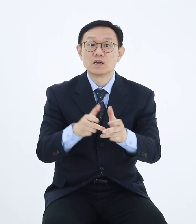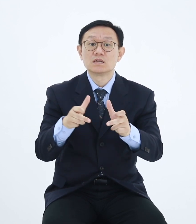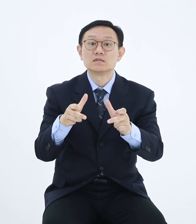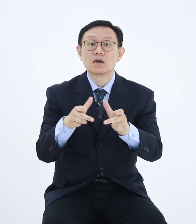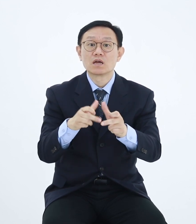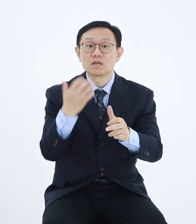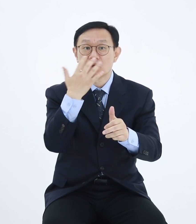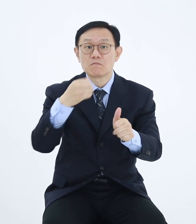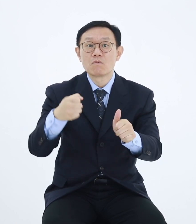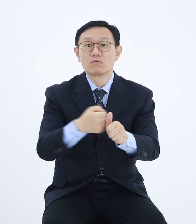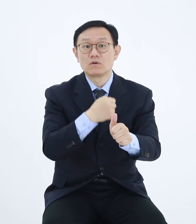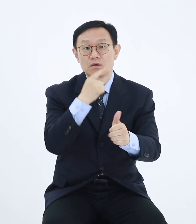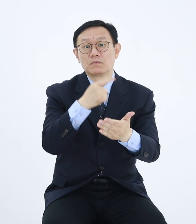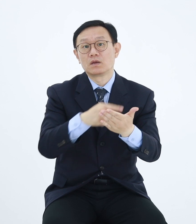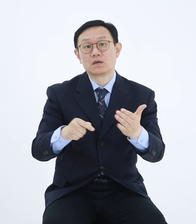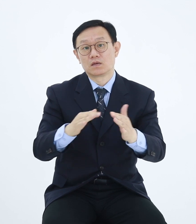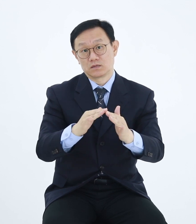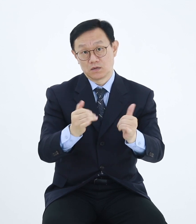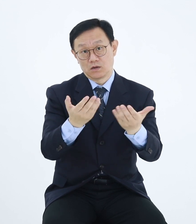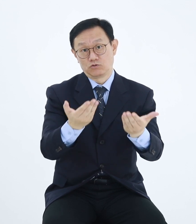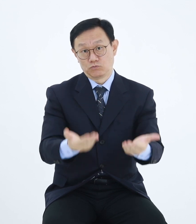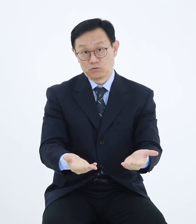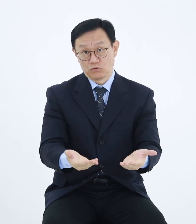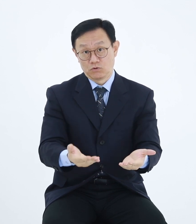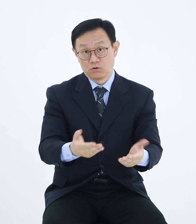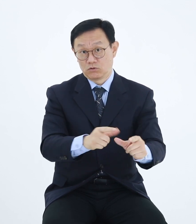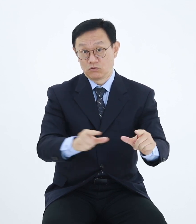장애인 성폭력 피해자 쉼터가 더 많았으면 좋겠어요